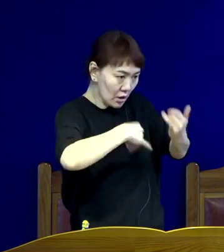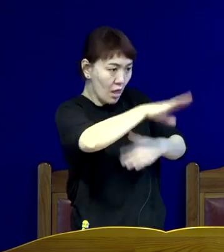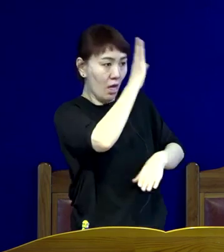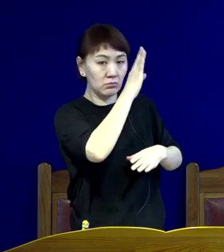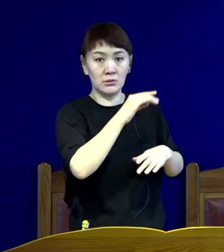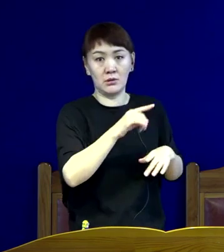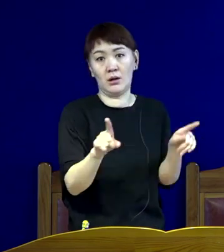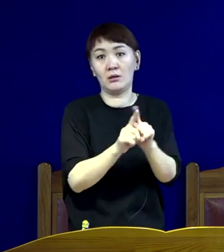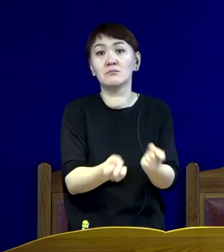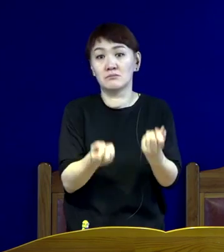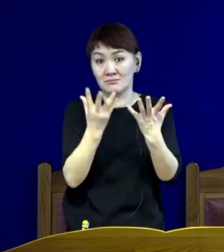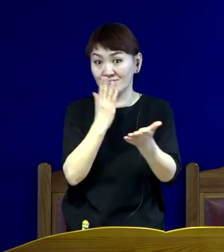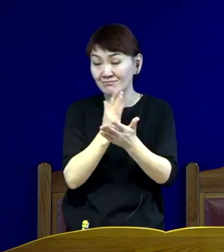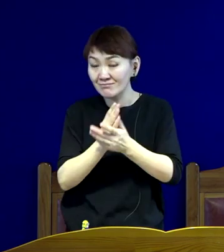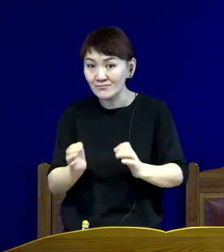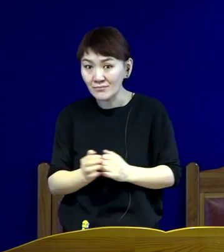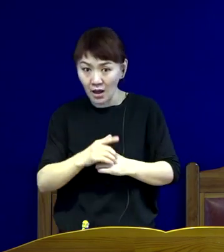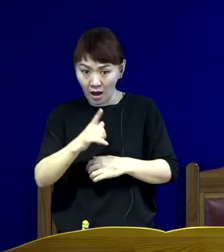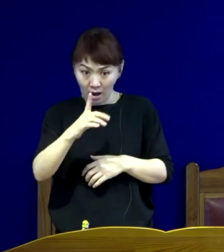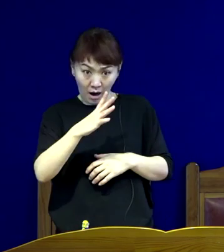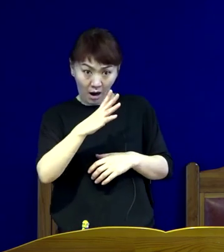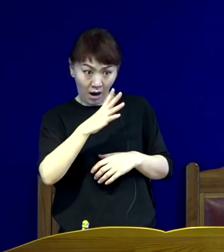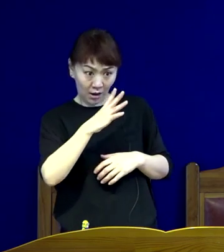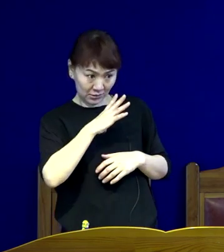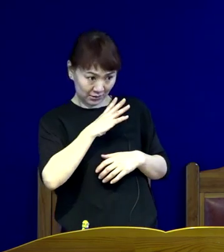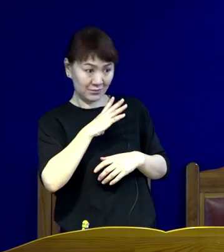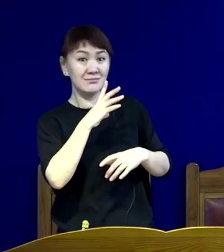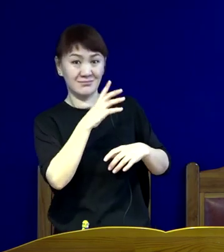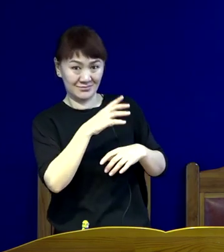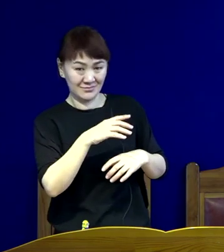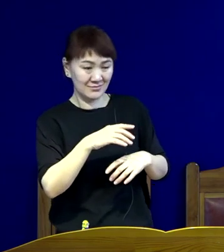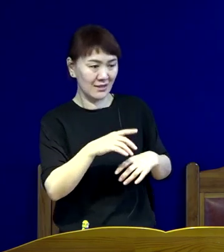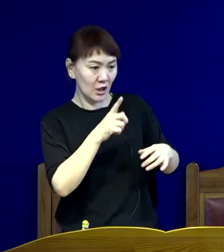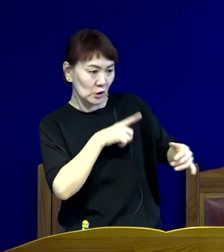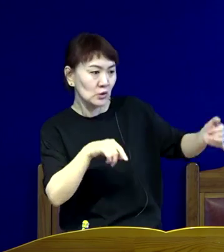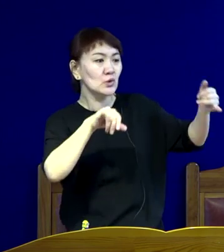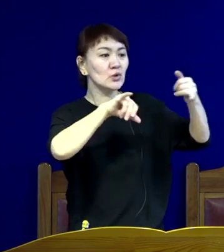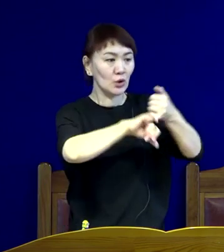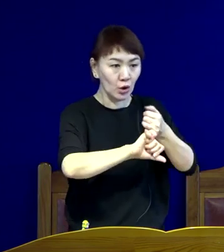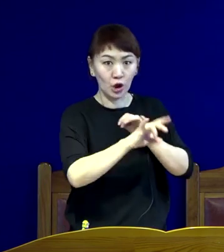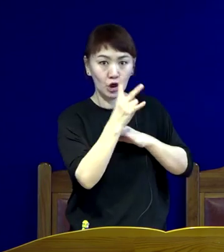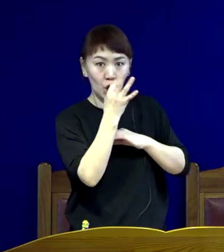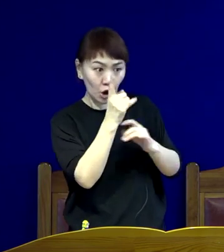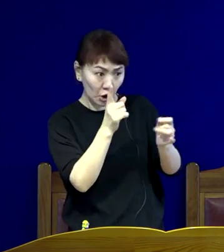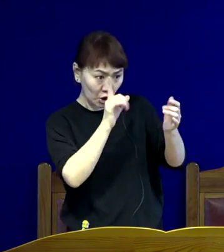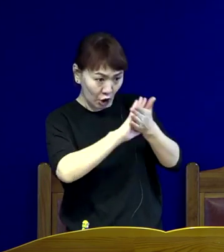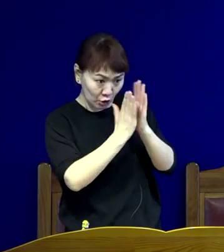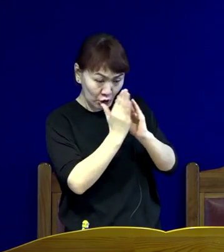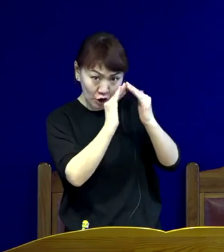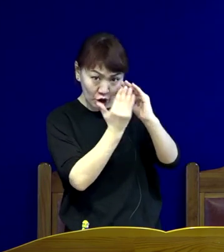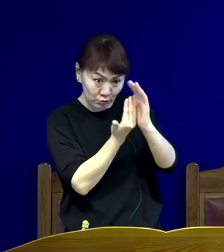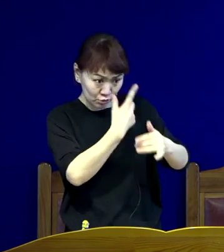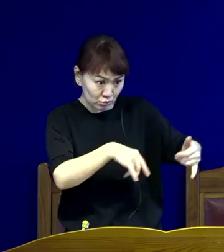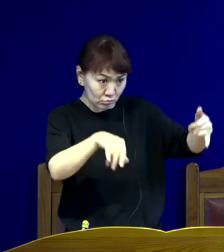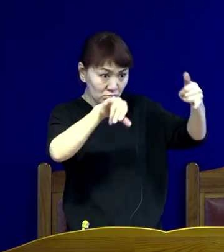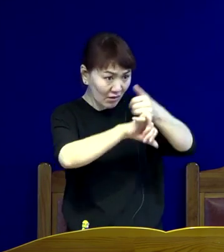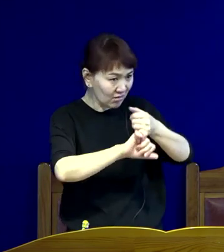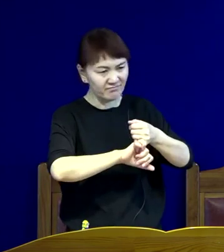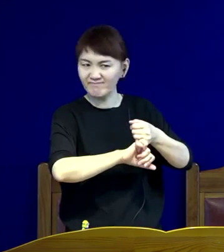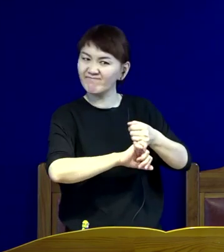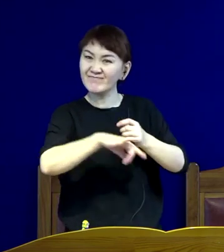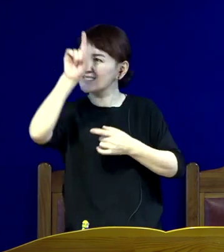7:28-д хатамд гарахын ч гэм нүгэл хийж байгаа биш, нөхөрт гарахын ч гэм нүгэл хийж байгаа хэрэг биш. Хурмаа хийсэн хүмүүсийн